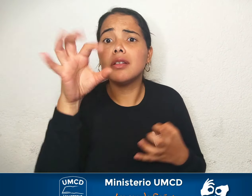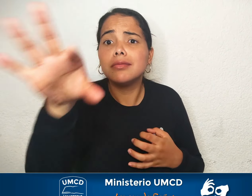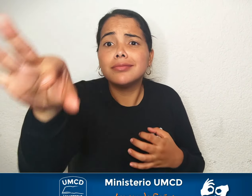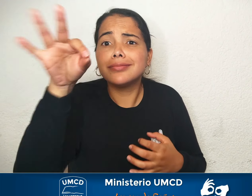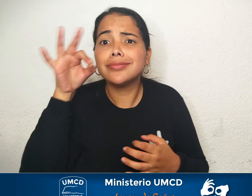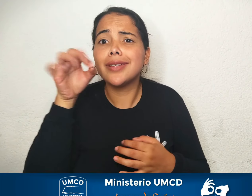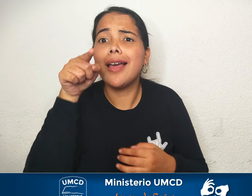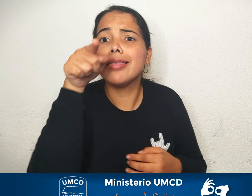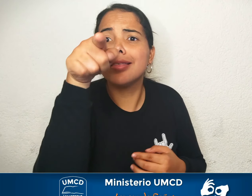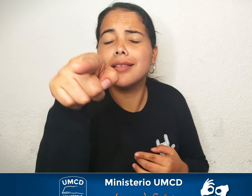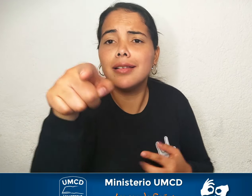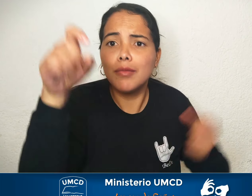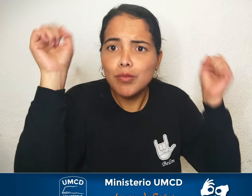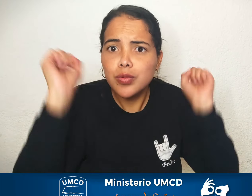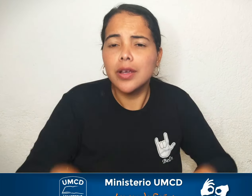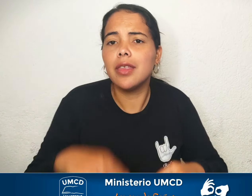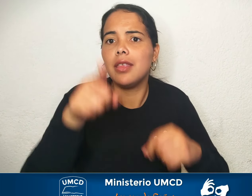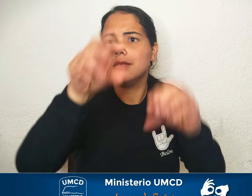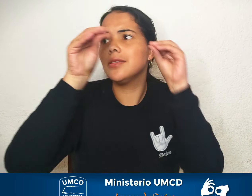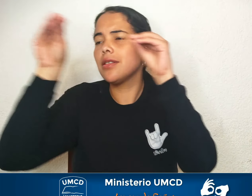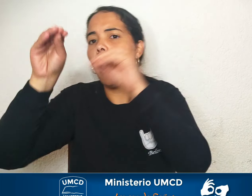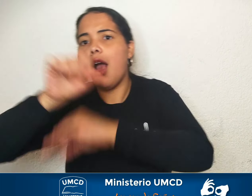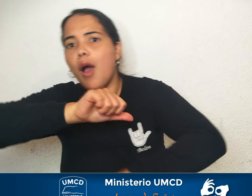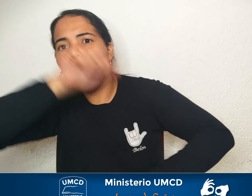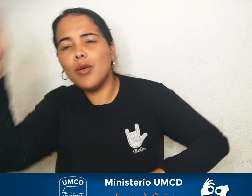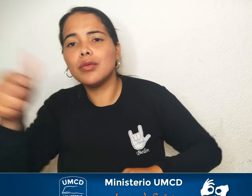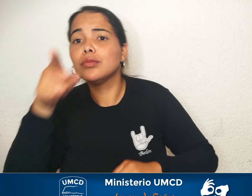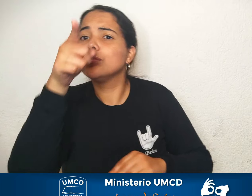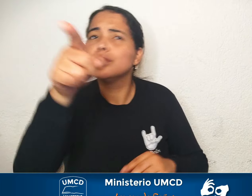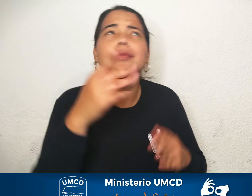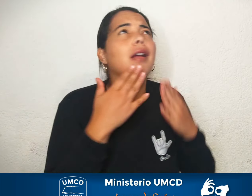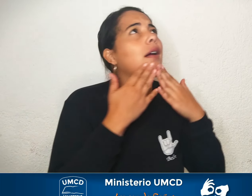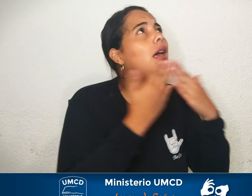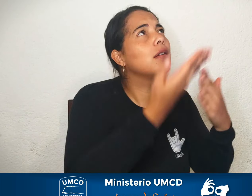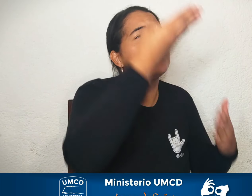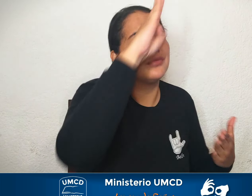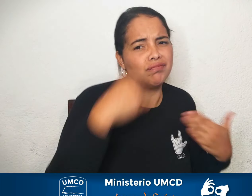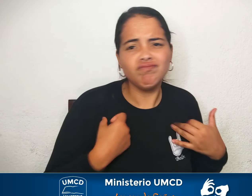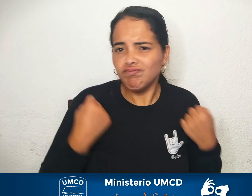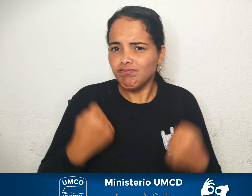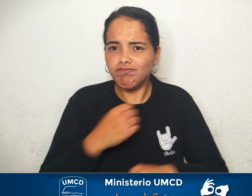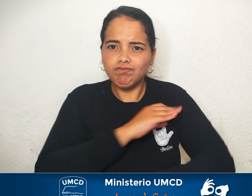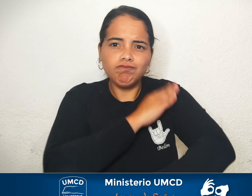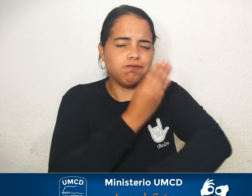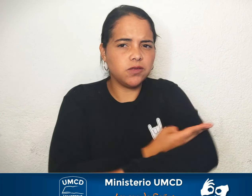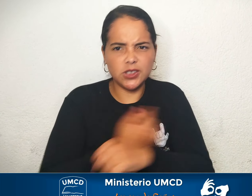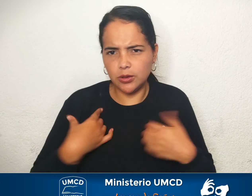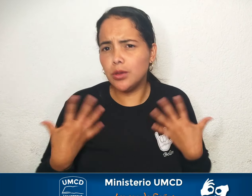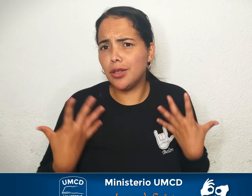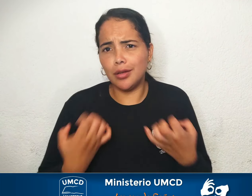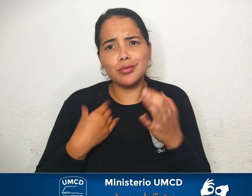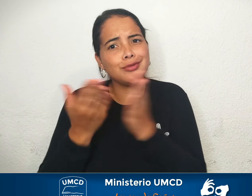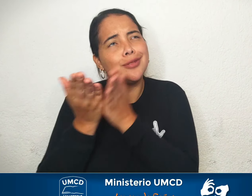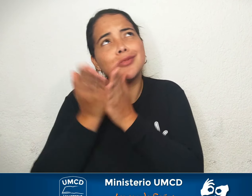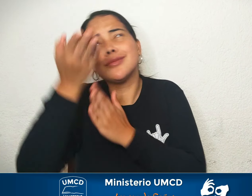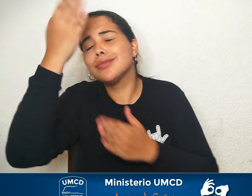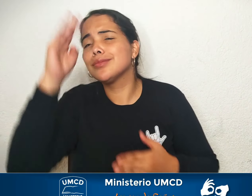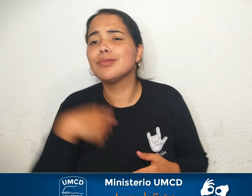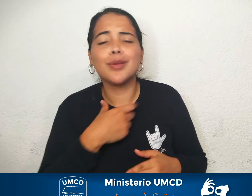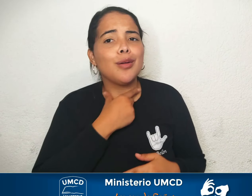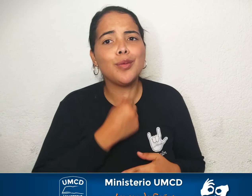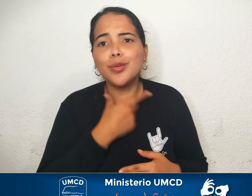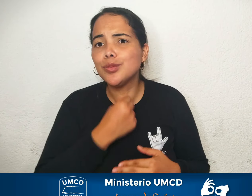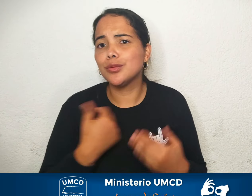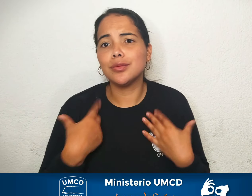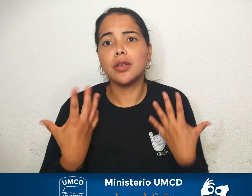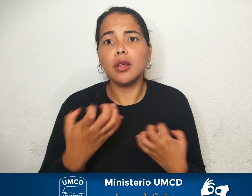escogió específicamente para edificarnos a nosotros y debemos dar gracias a Dios por sus vidas y por la